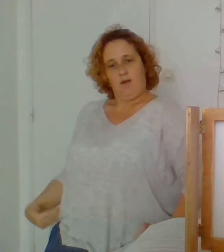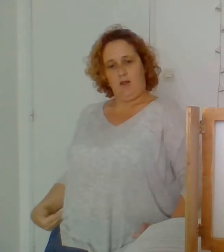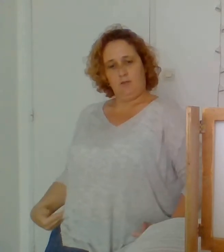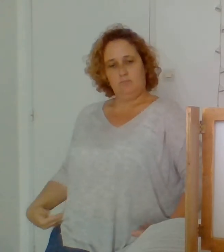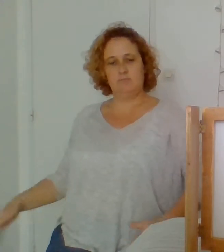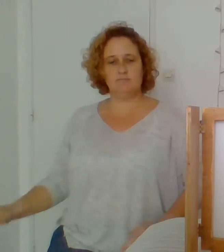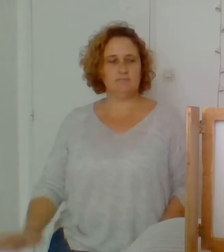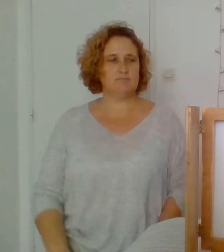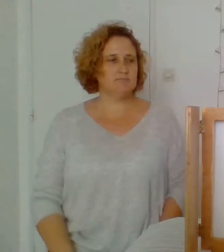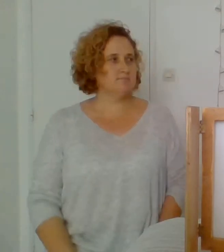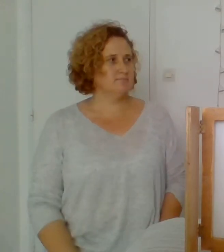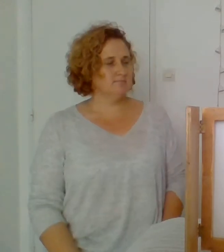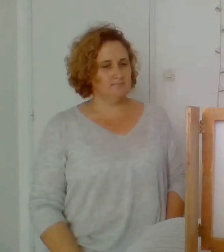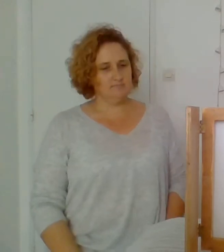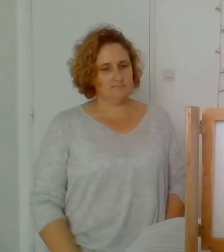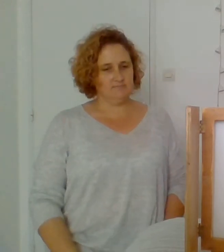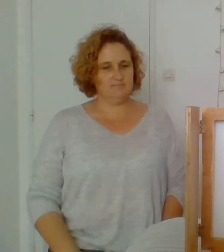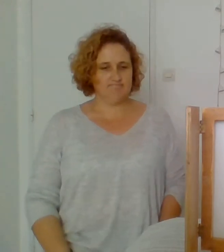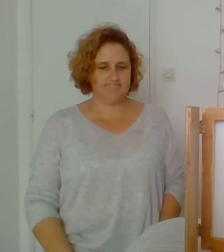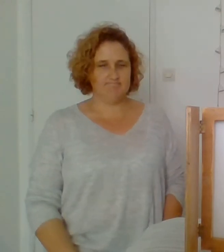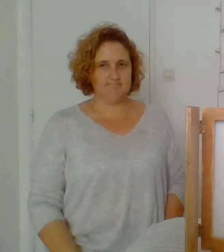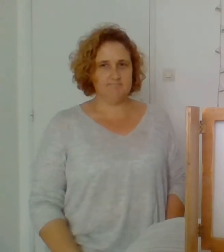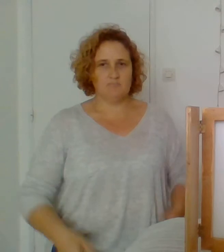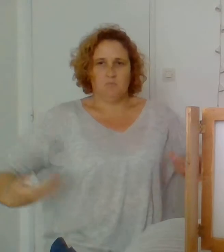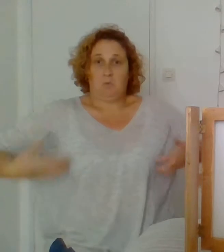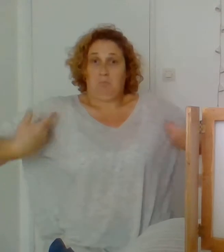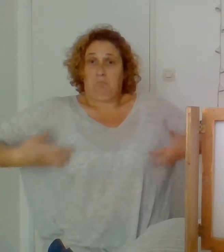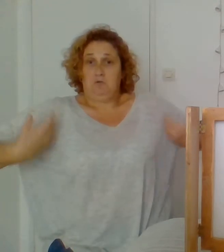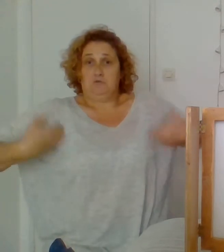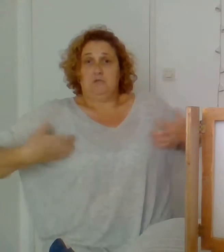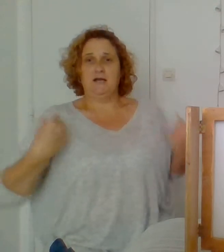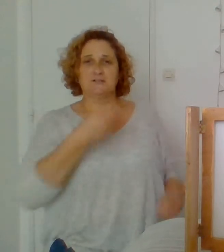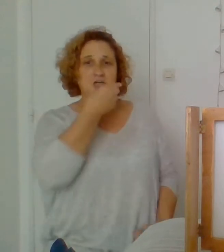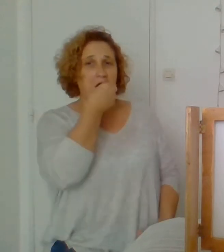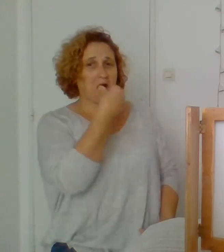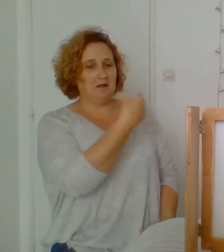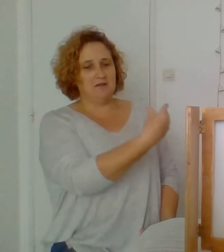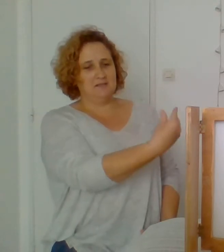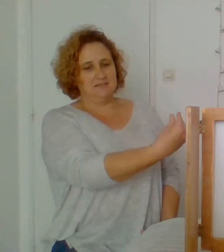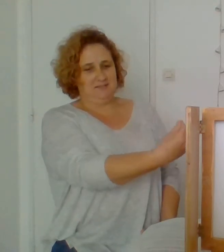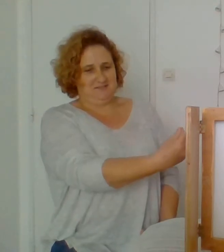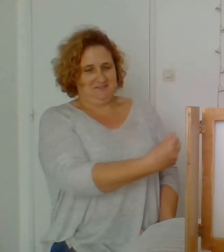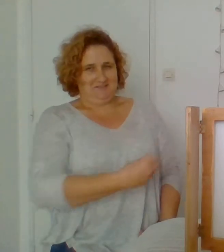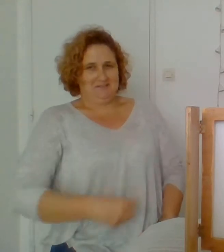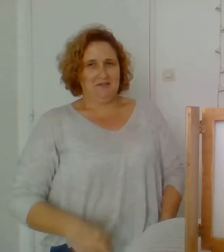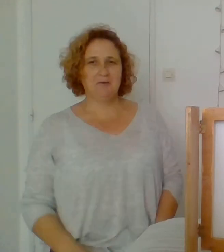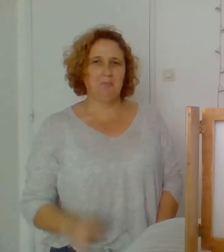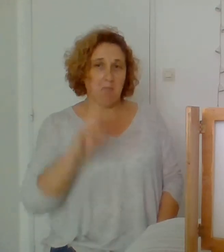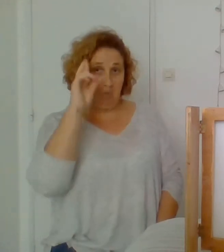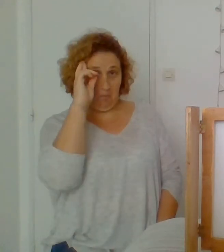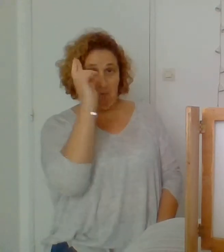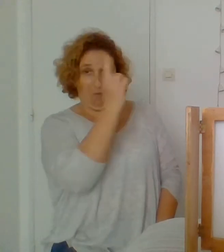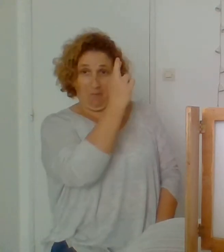le singe répéta